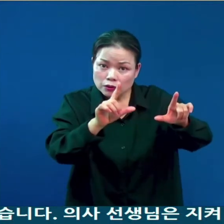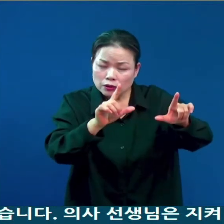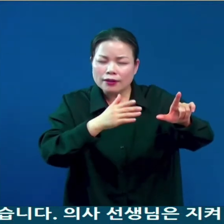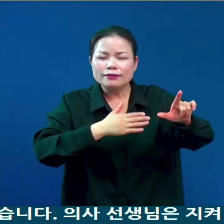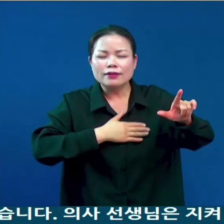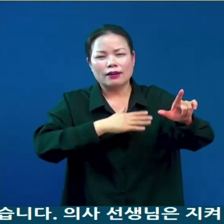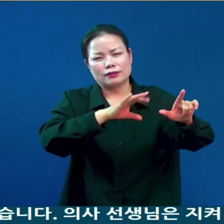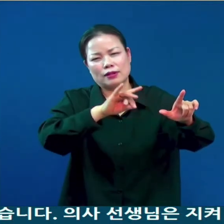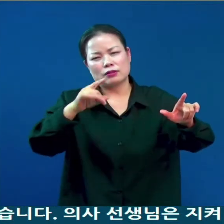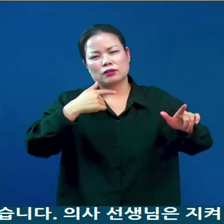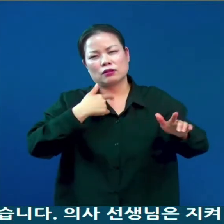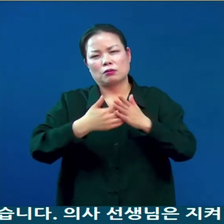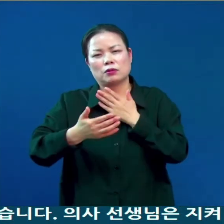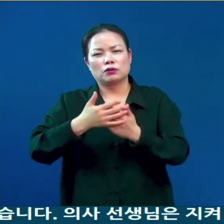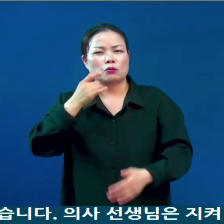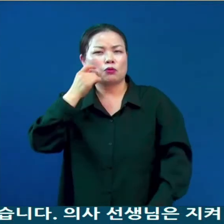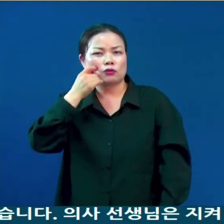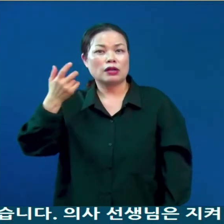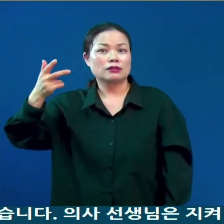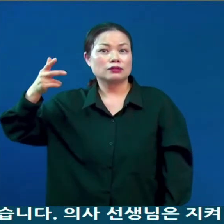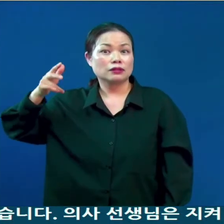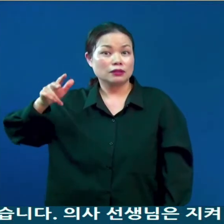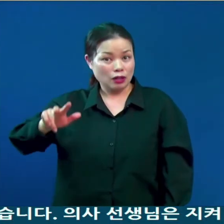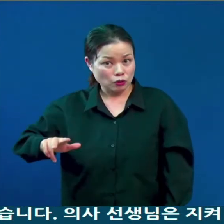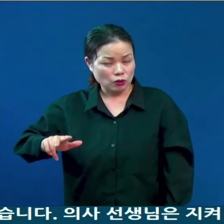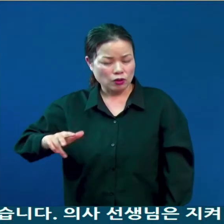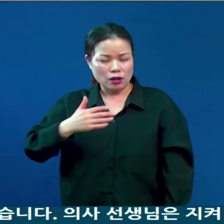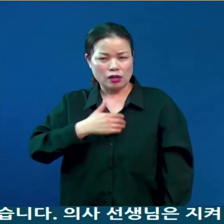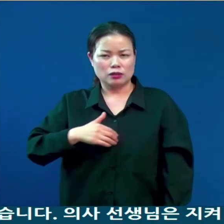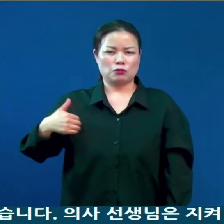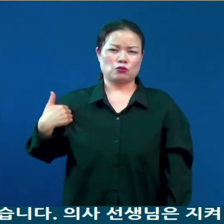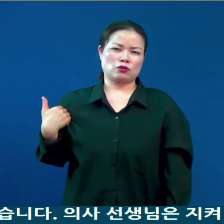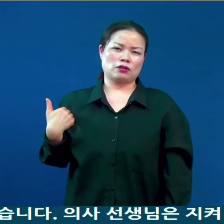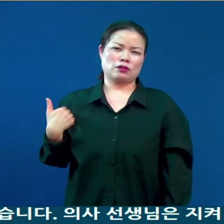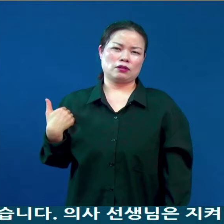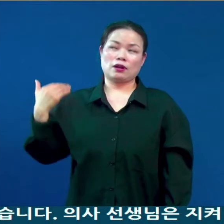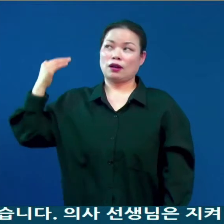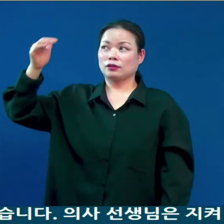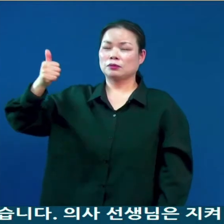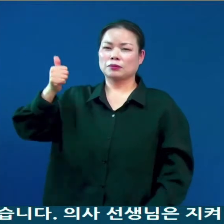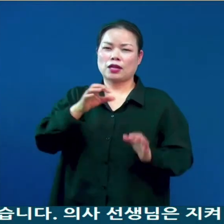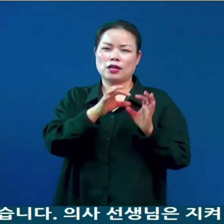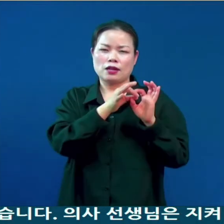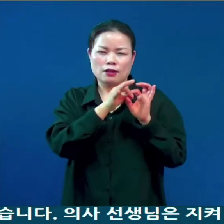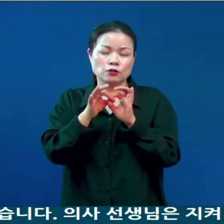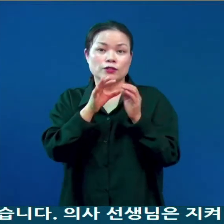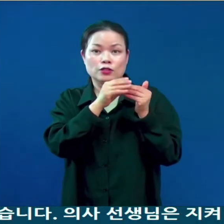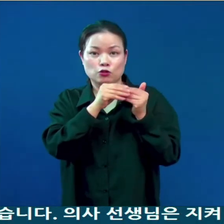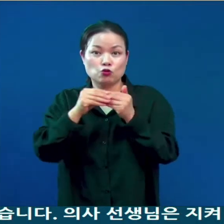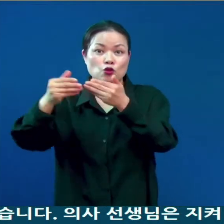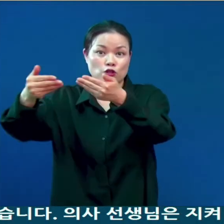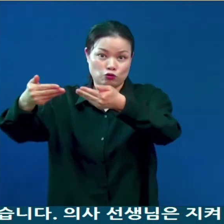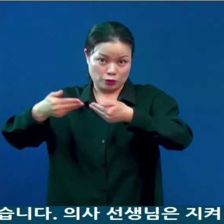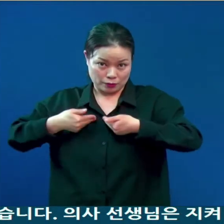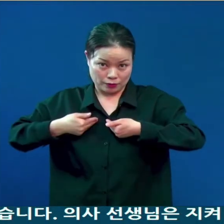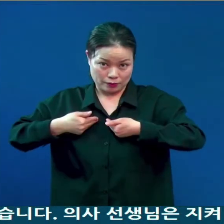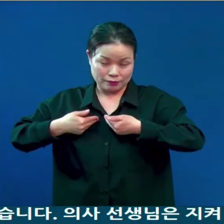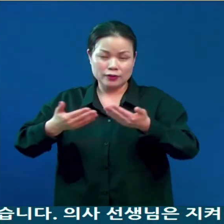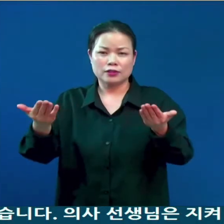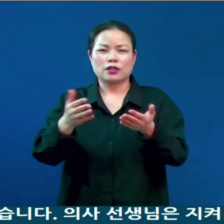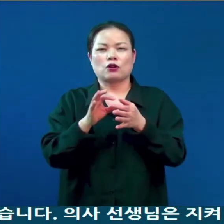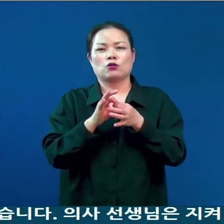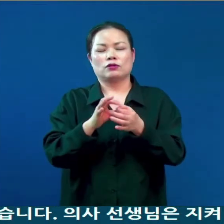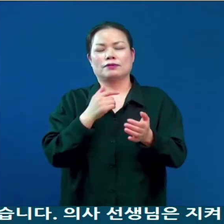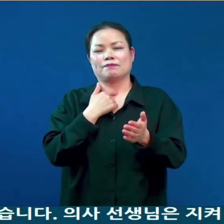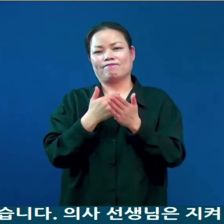내가 때로는 경험하지 못한다 할지라도 언제나 알게 모르게 계속해서 인도하고 보호해 주신다는 사실을 제가 그 사건을